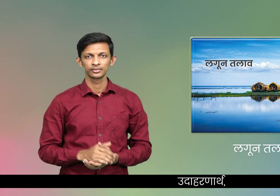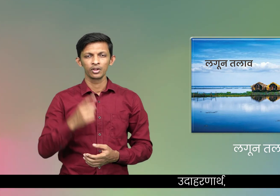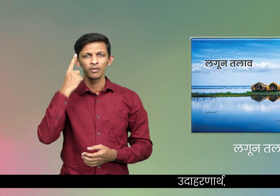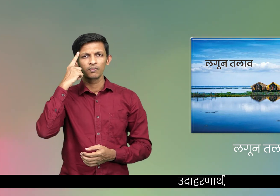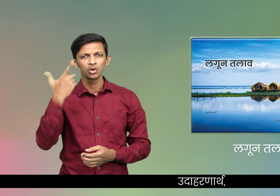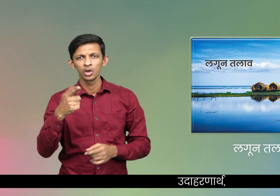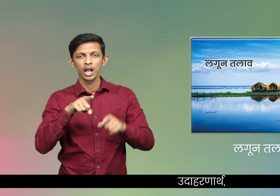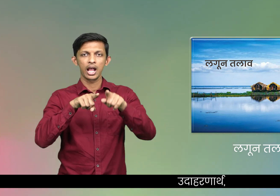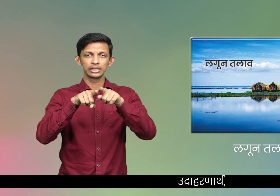उदाहरणार्थ